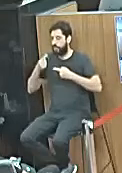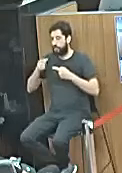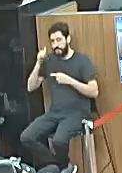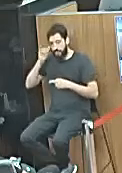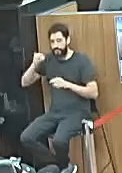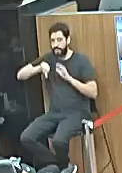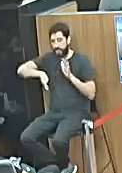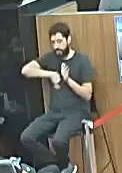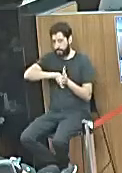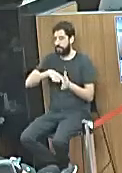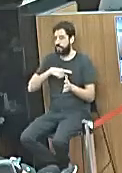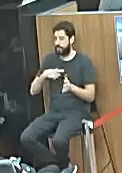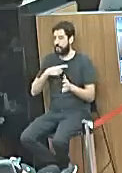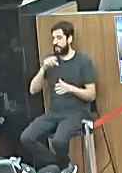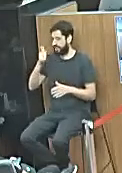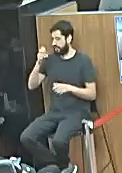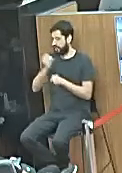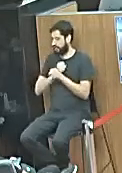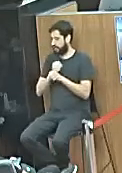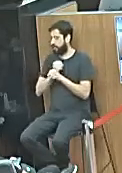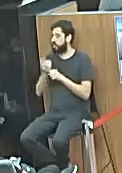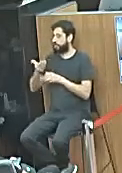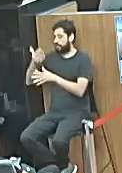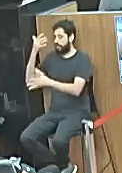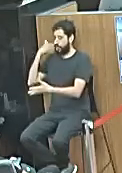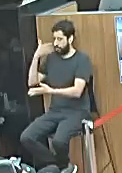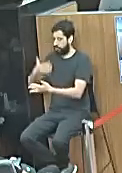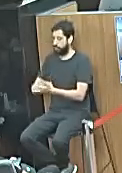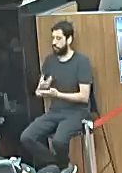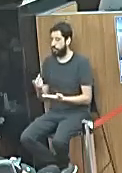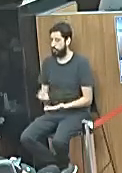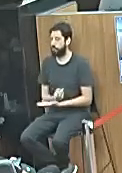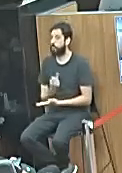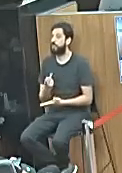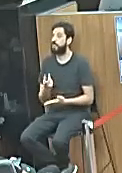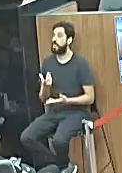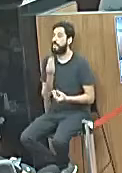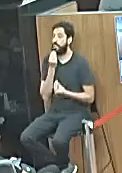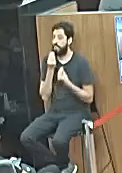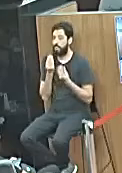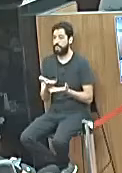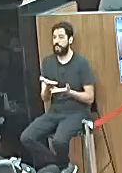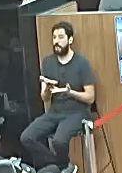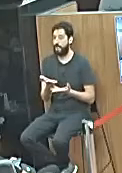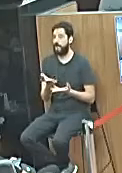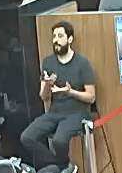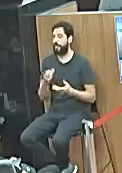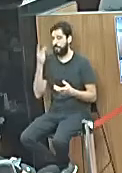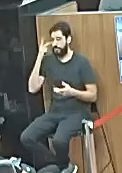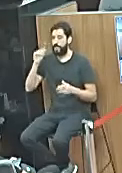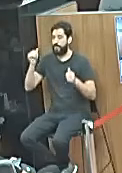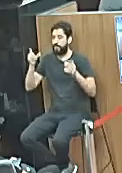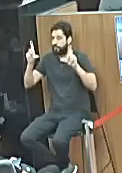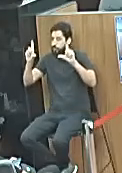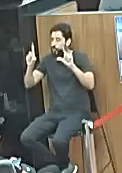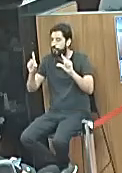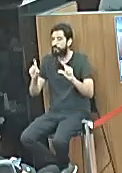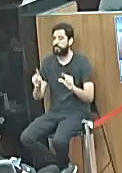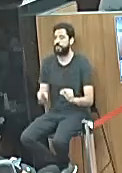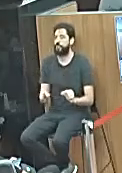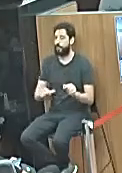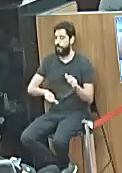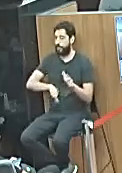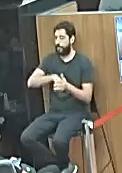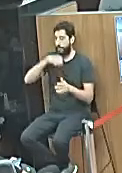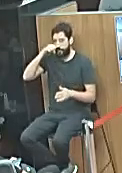sendo executado há 15 anos no estado de minas gerais e ela tem contribuído ativamente para a redução da violência e homicídios nos